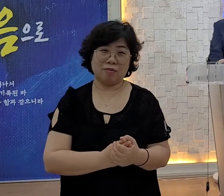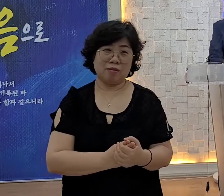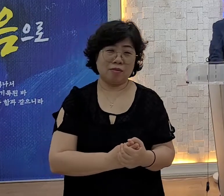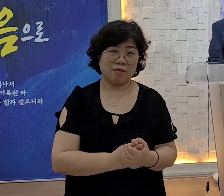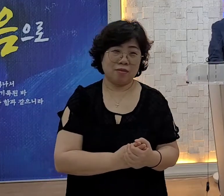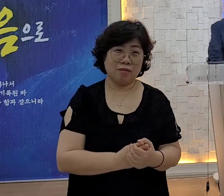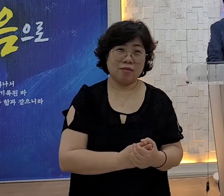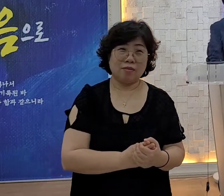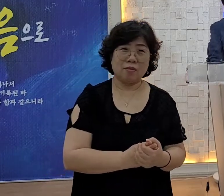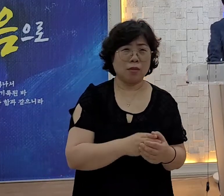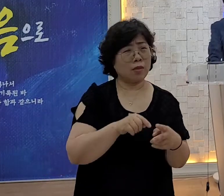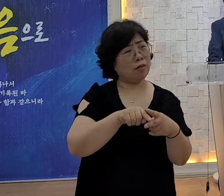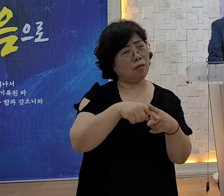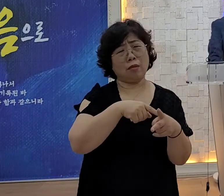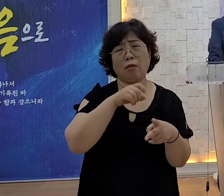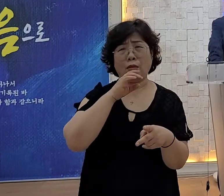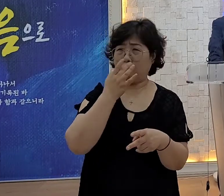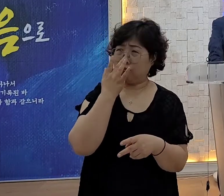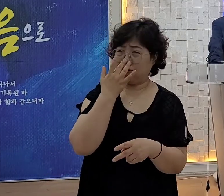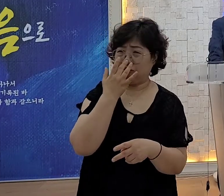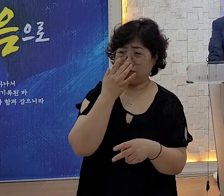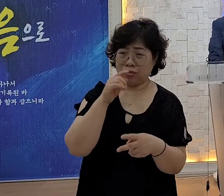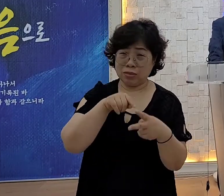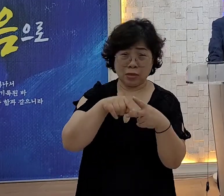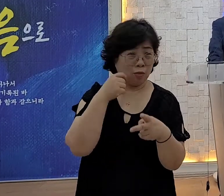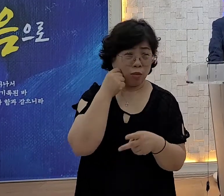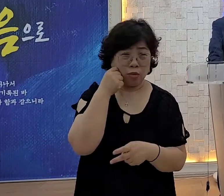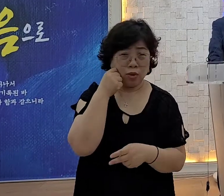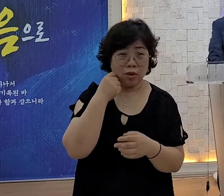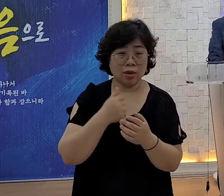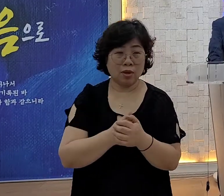참 이게 이해하기 어려운 이야기.